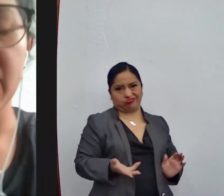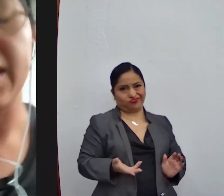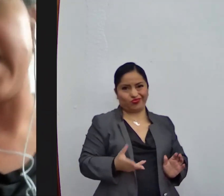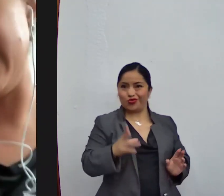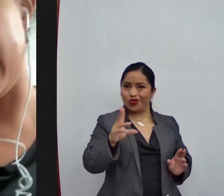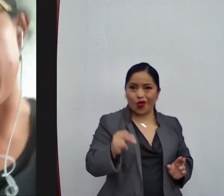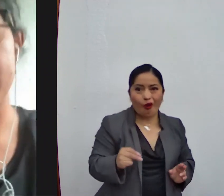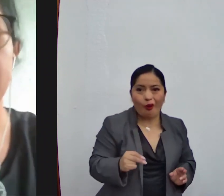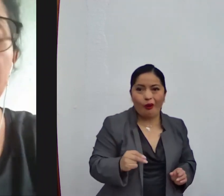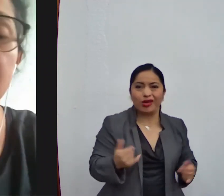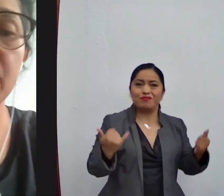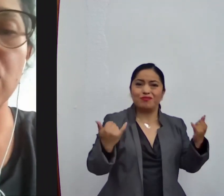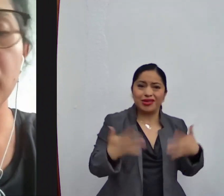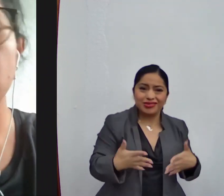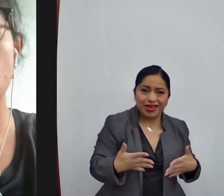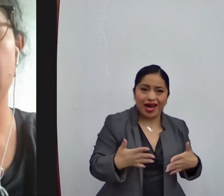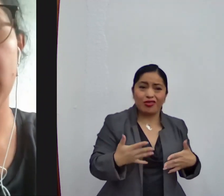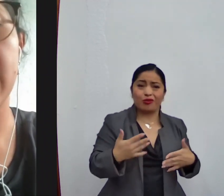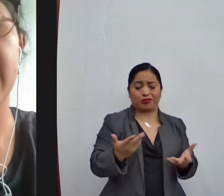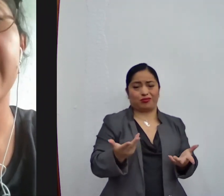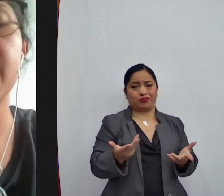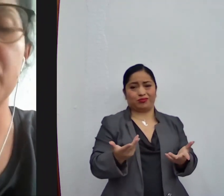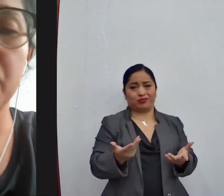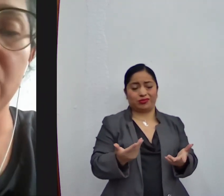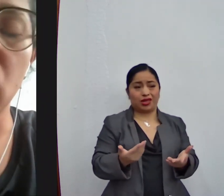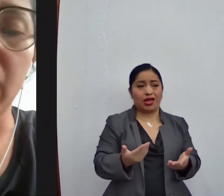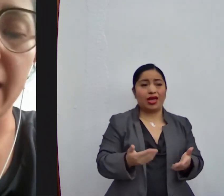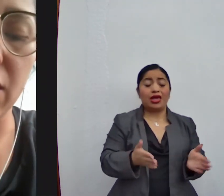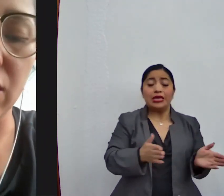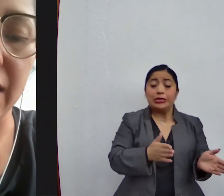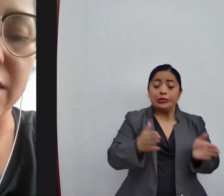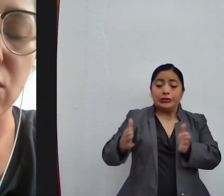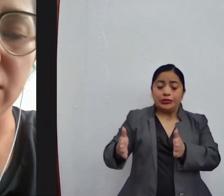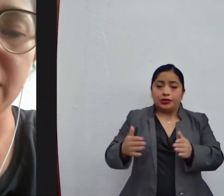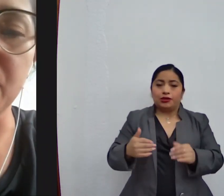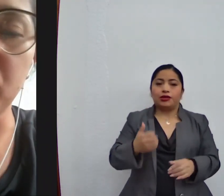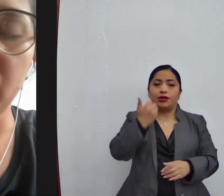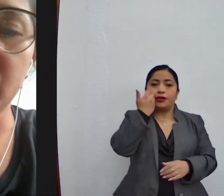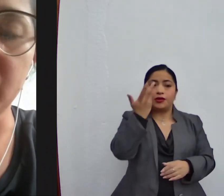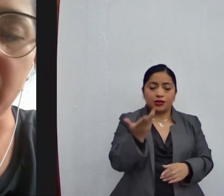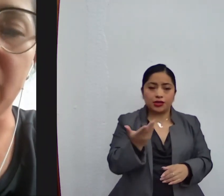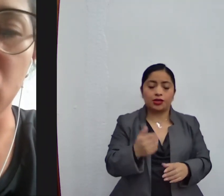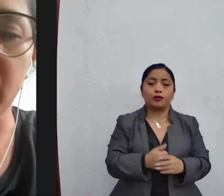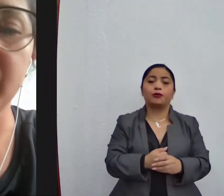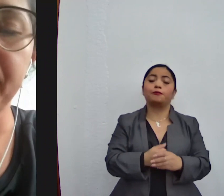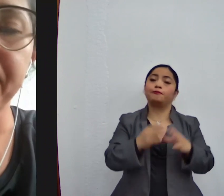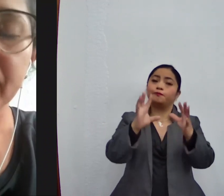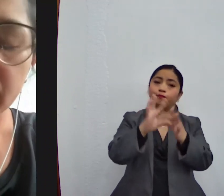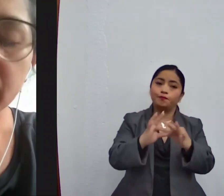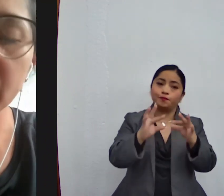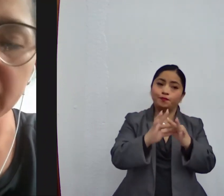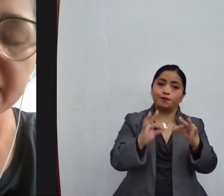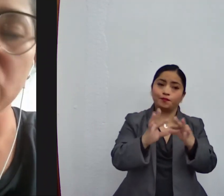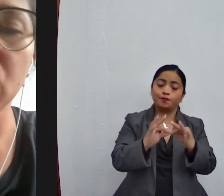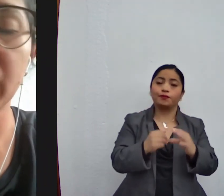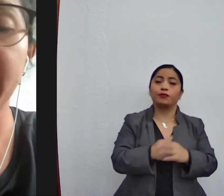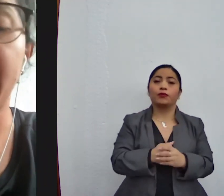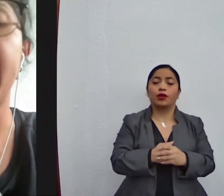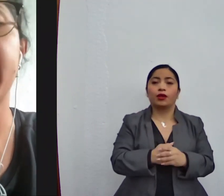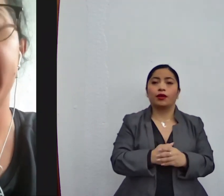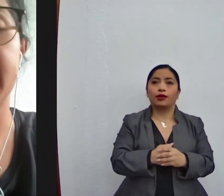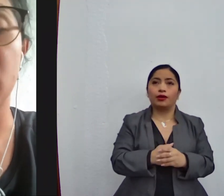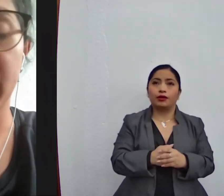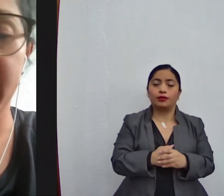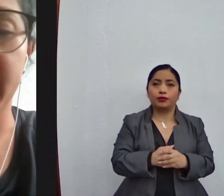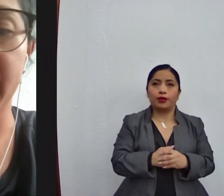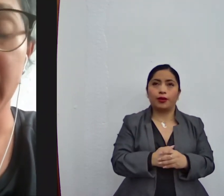minuciosa y nada más. Y el segundo punto que quiero agregar respecto a lo de las órtesis, prótesis y ayudas que se otorguen